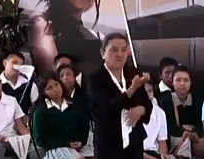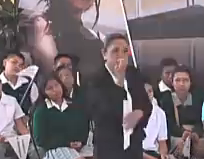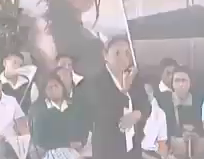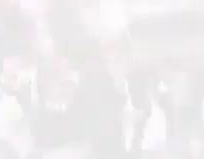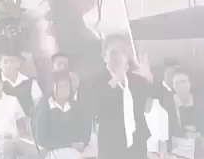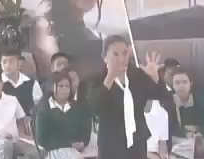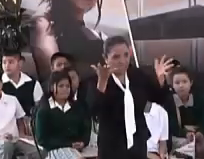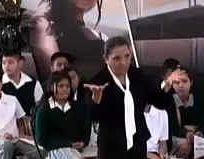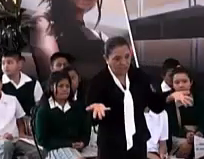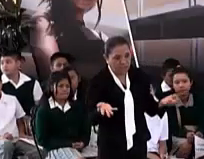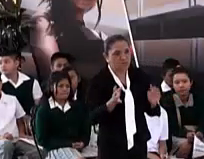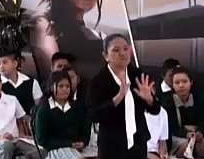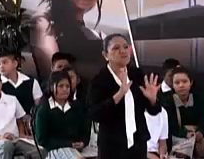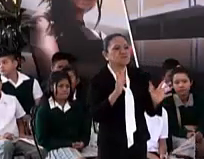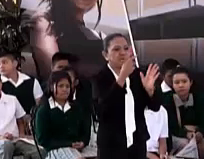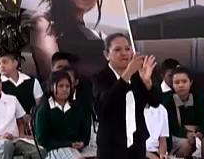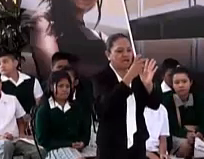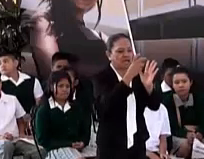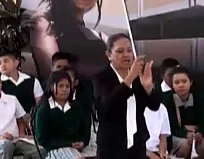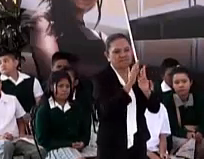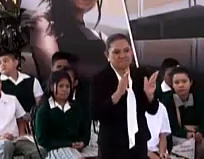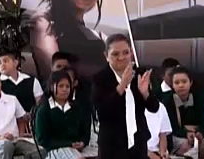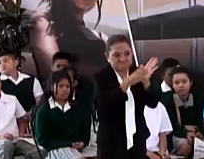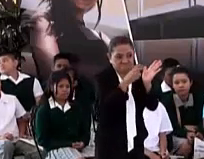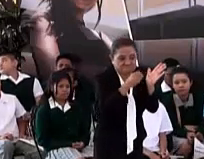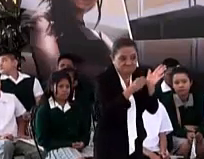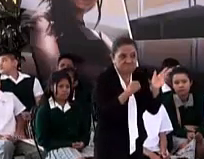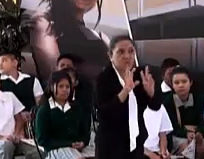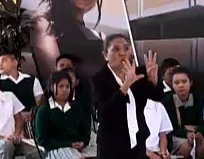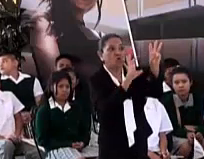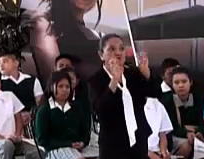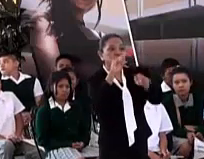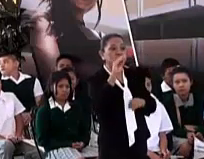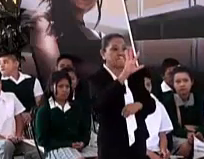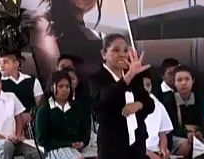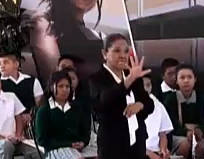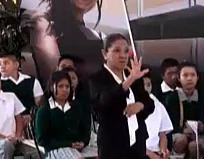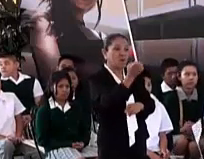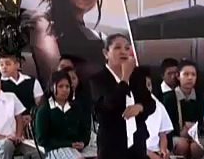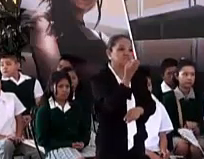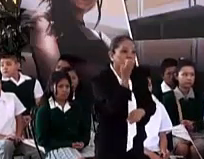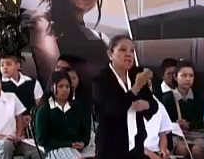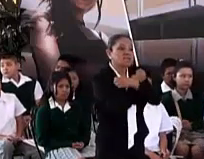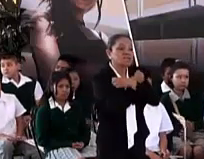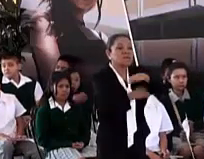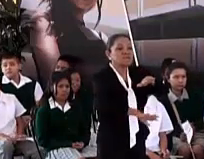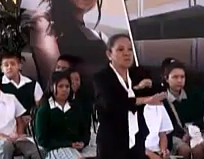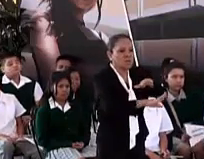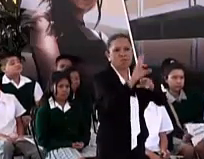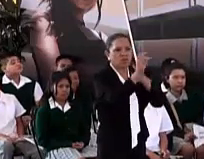escuelas. Hemos rehabilitado 895 planteles de educación básica. No hablo